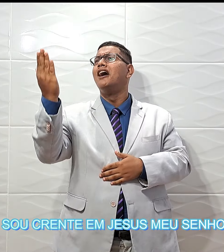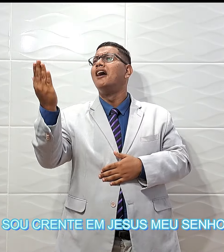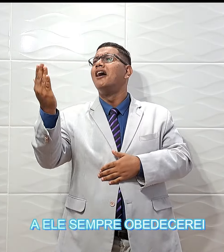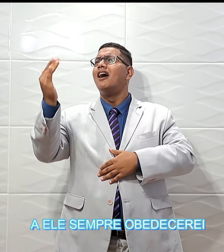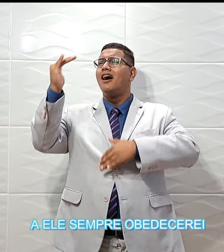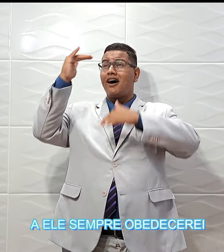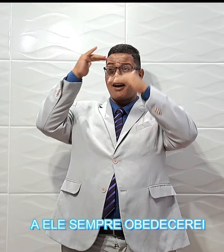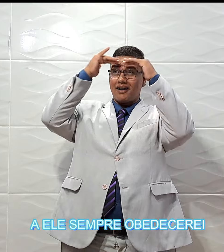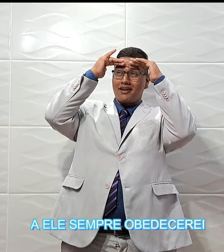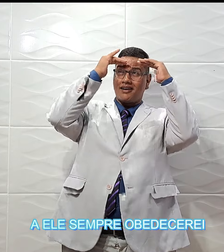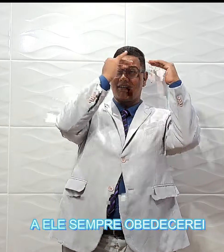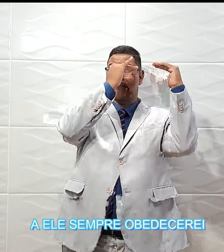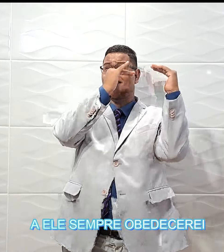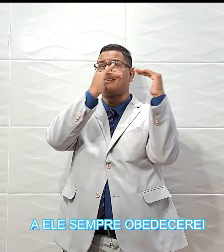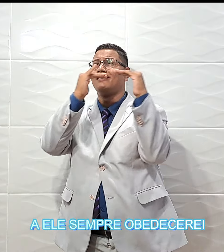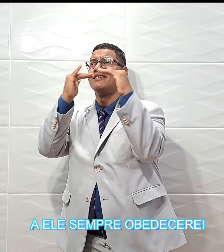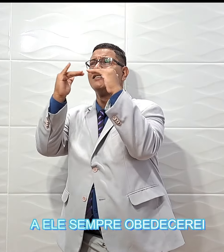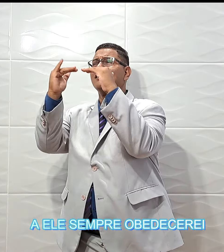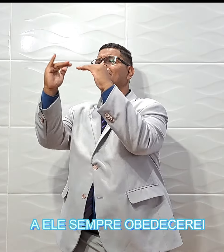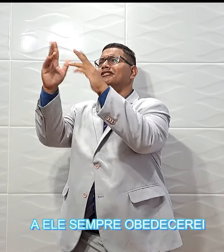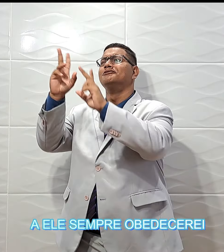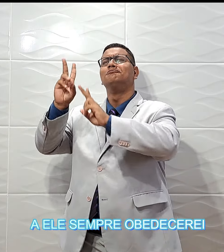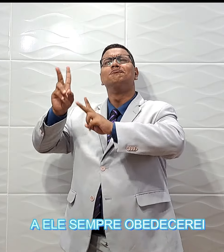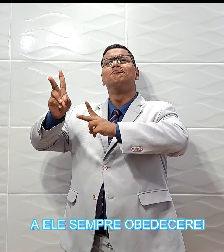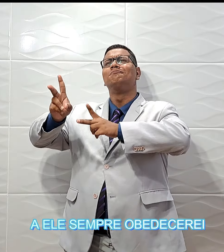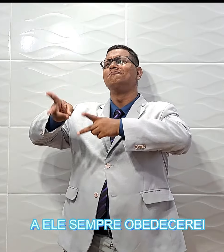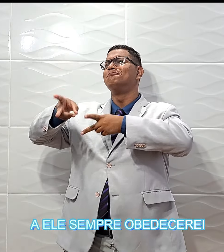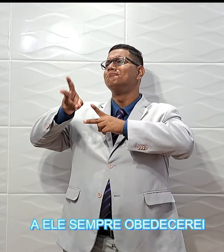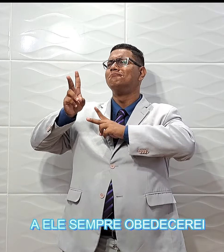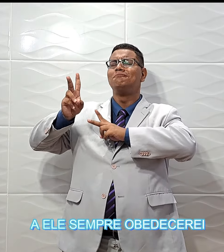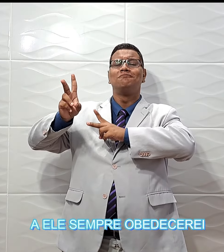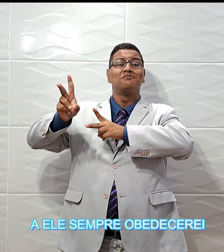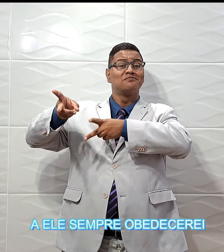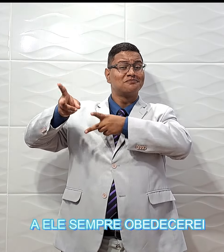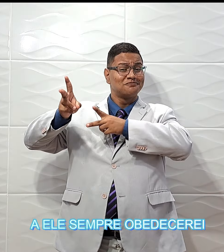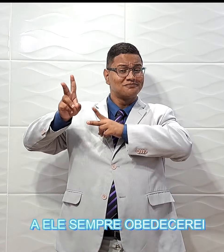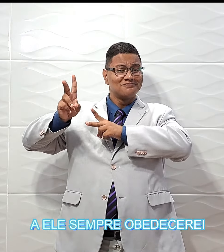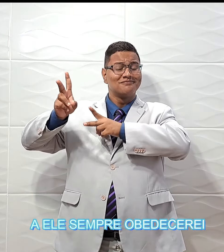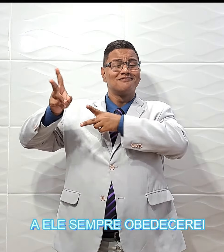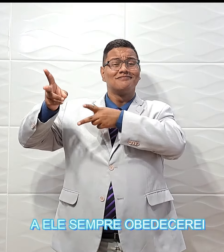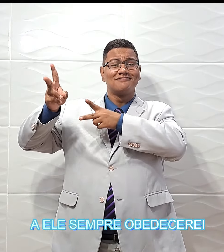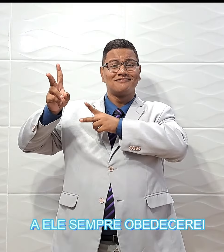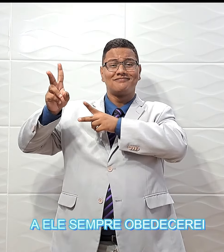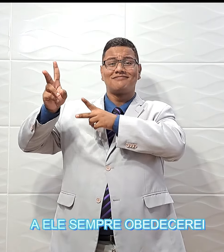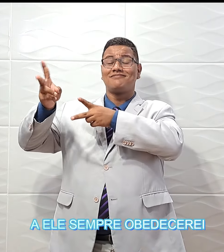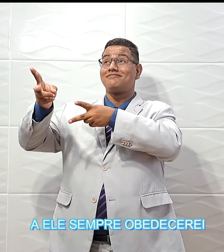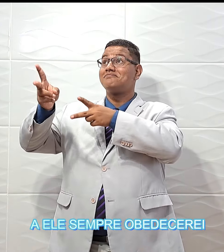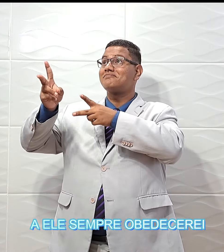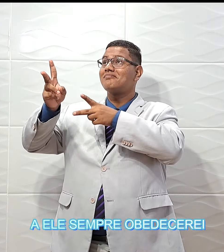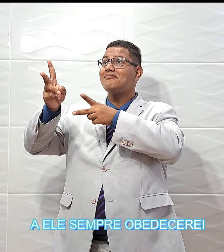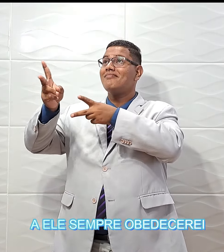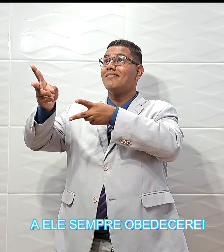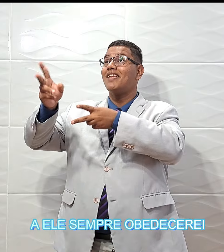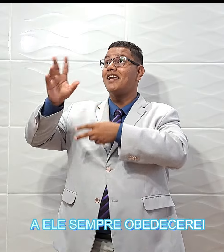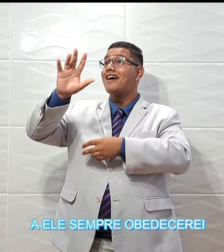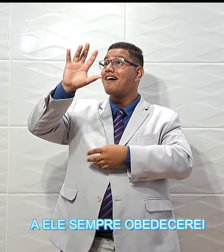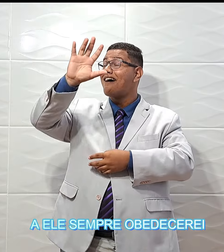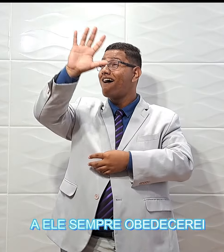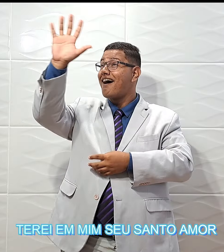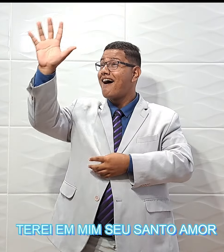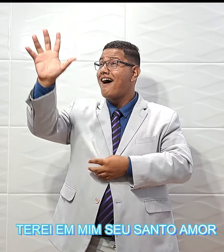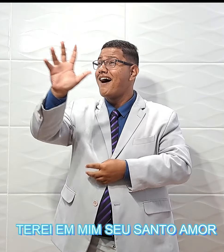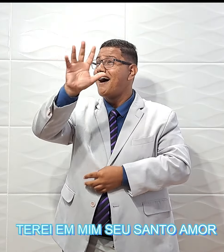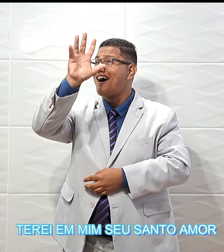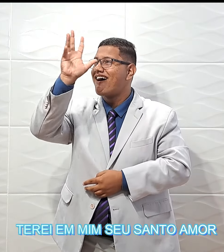A Ele sempre obedecerei